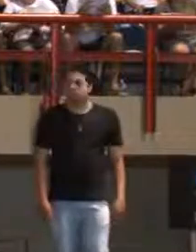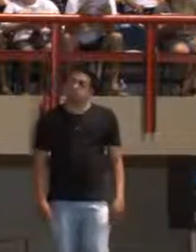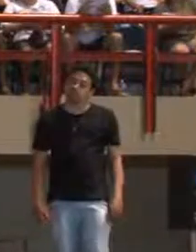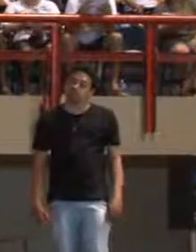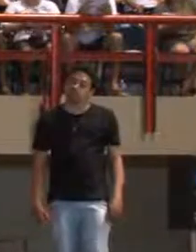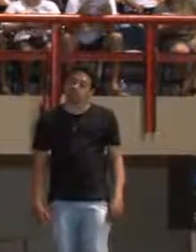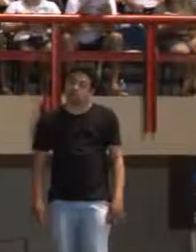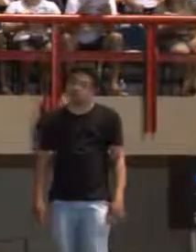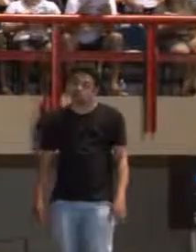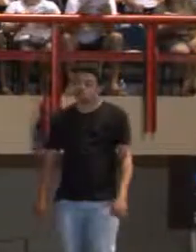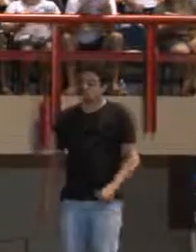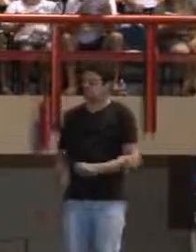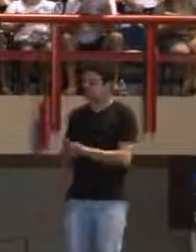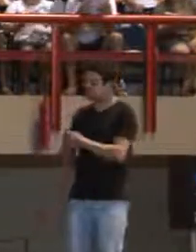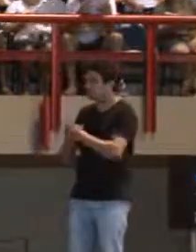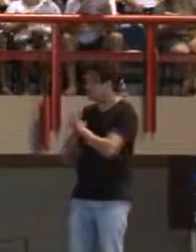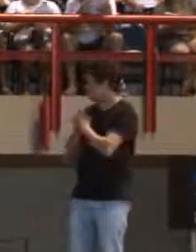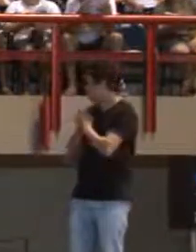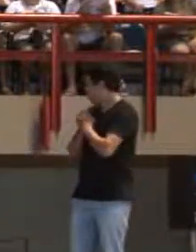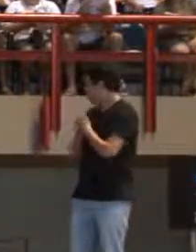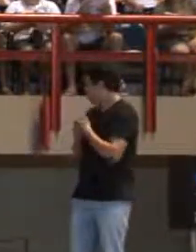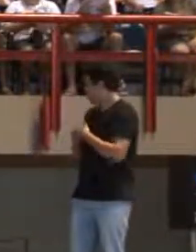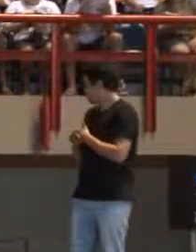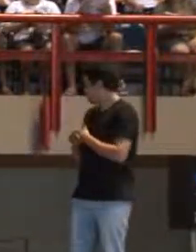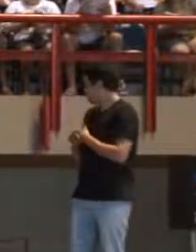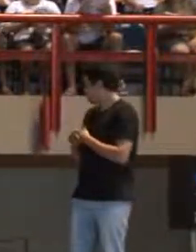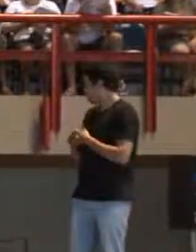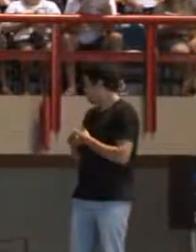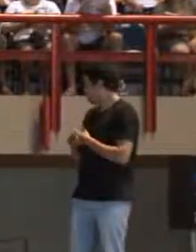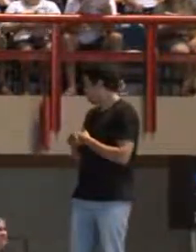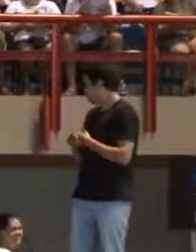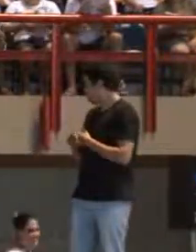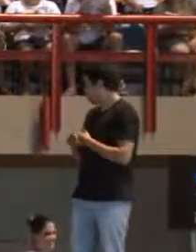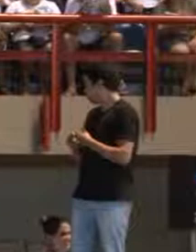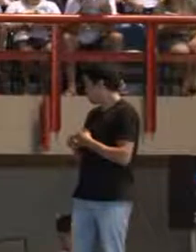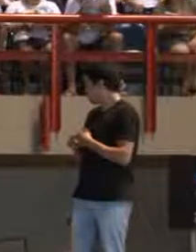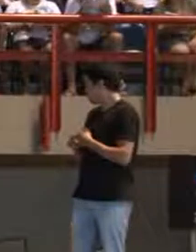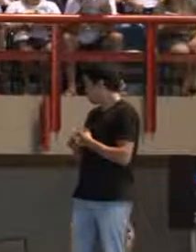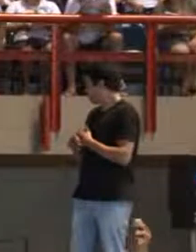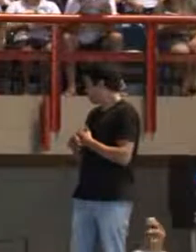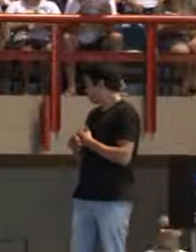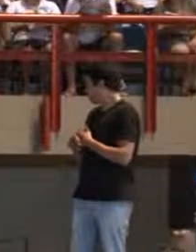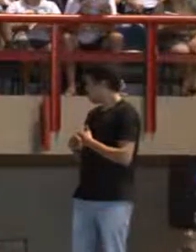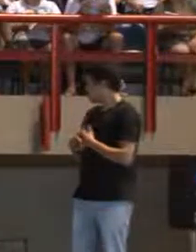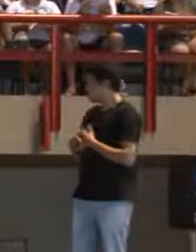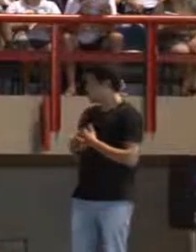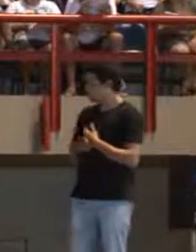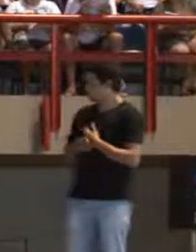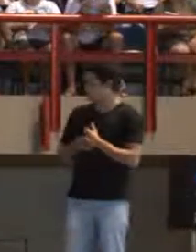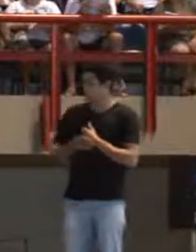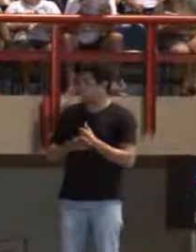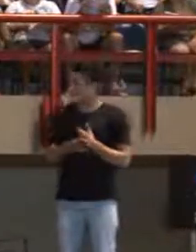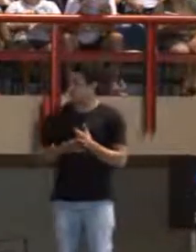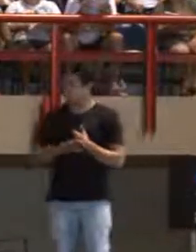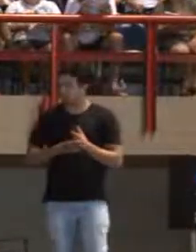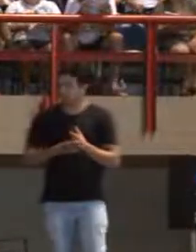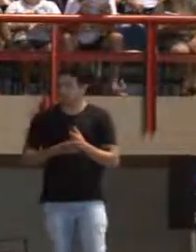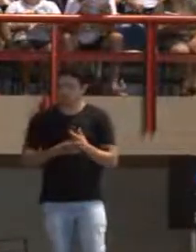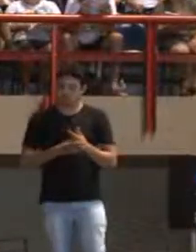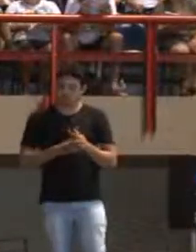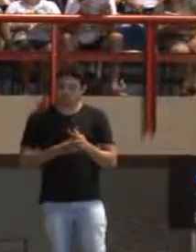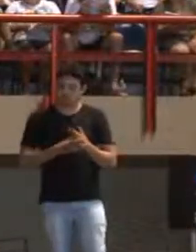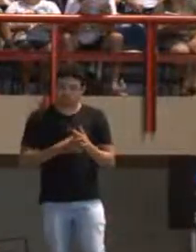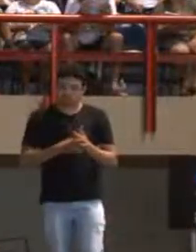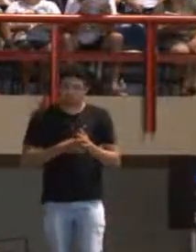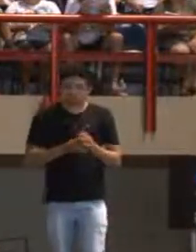E dá tempo de a gente resolver algumas questões. Vixe, Maria, pergunta demais. Vou ver se eu consigo responder pelo menos uma parte dessas perguntas aqui.